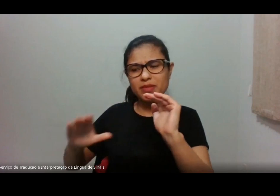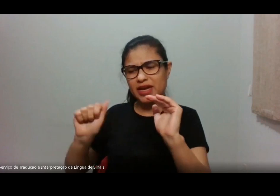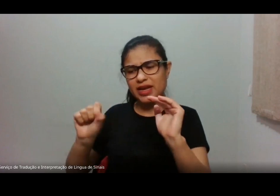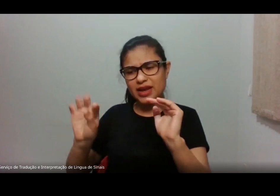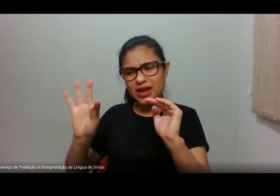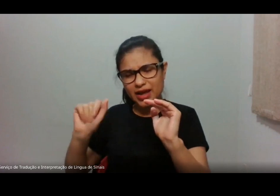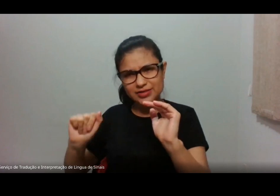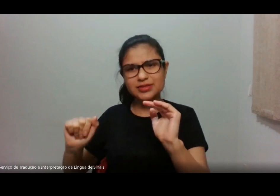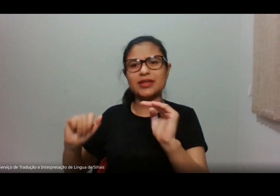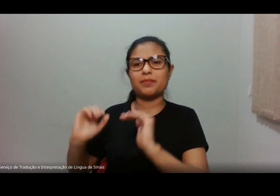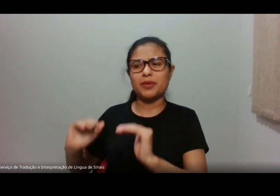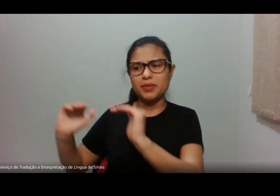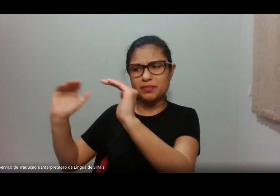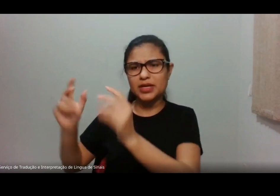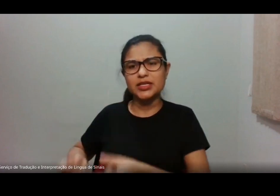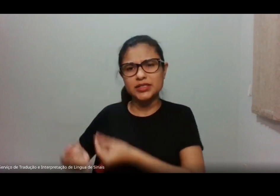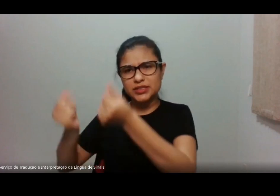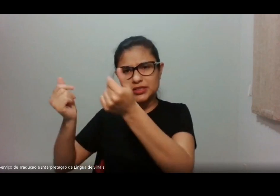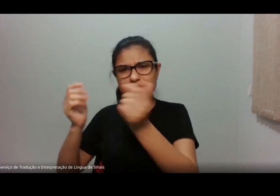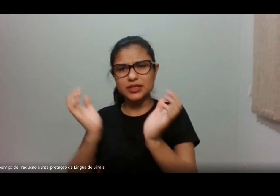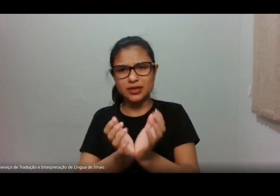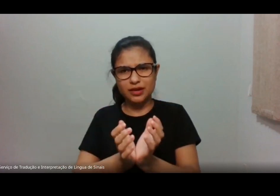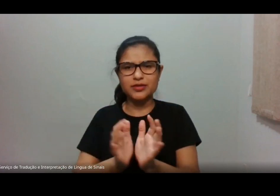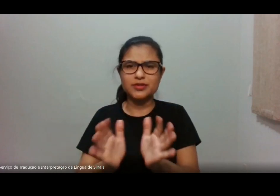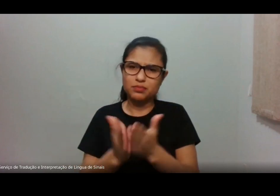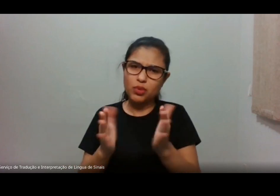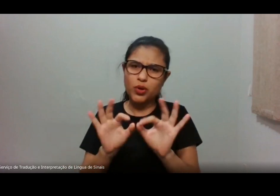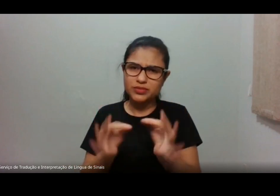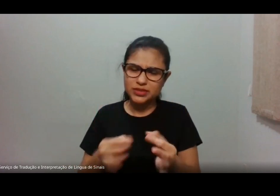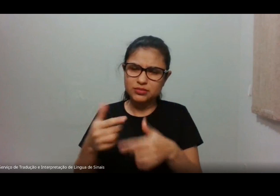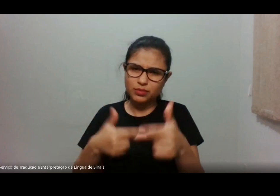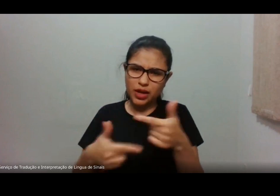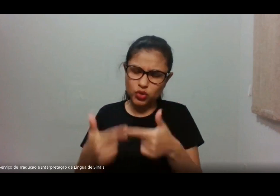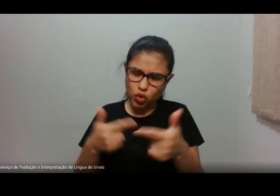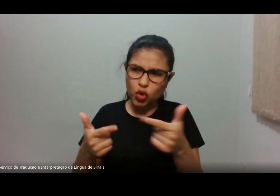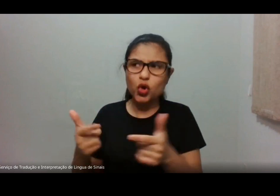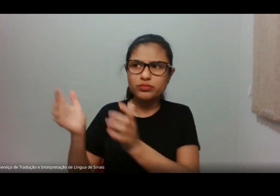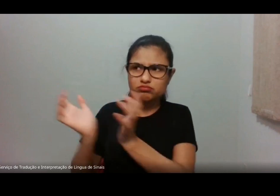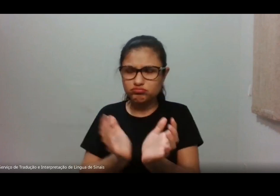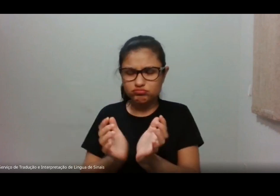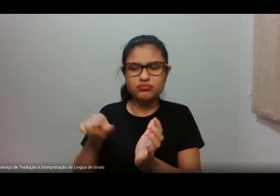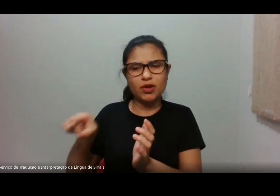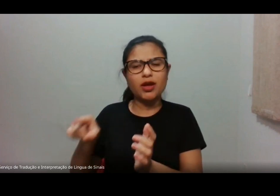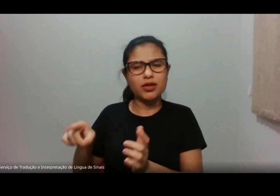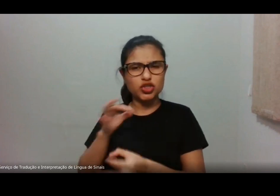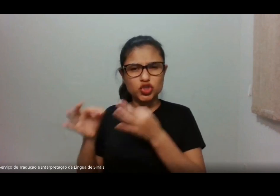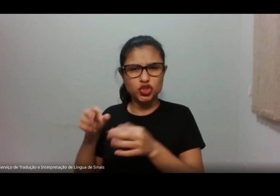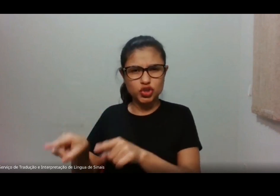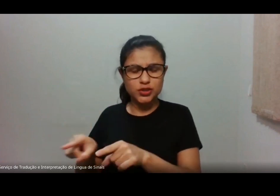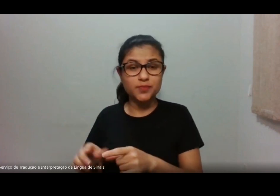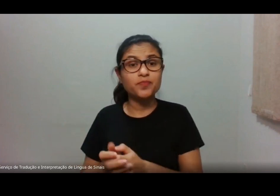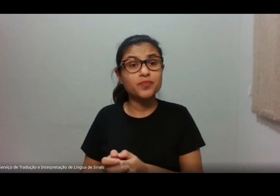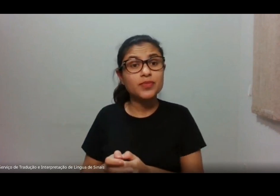francesa que opõe as classes ricas à dos operários. É, então, para propor a categoria